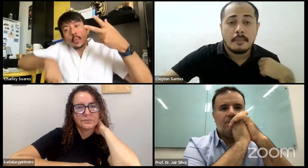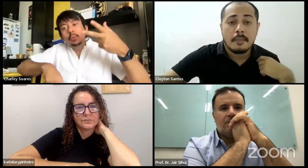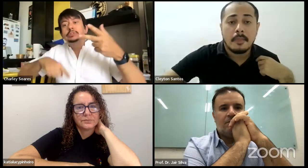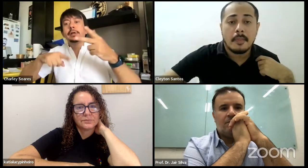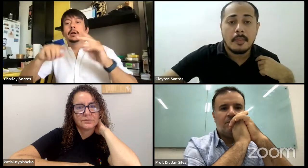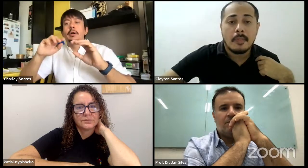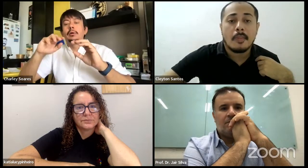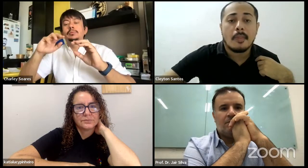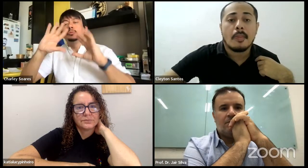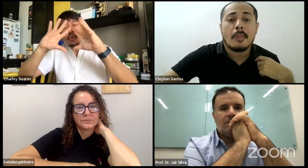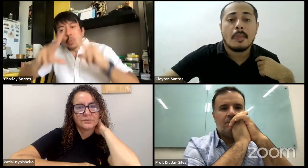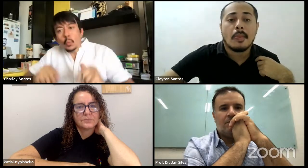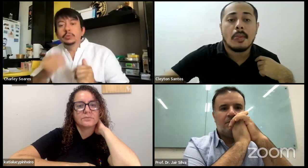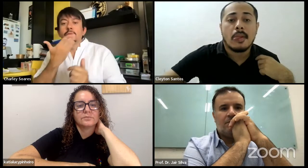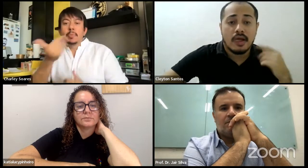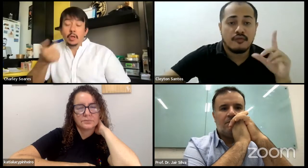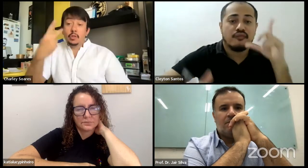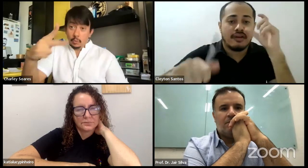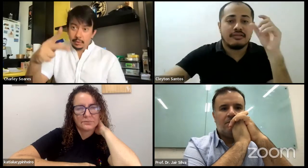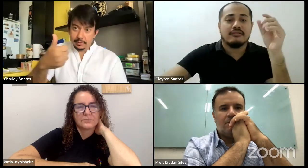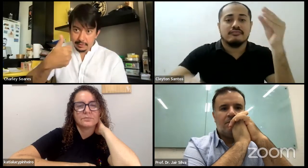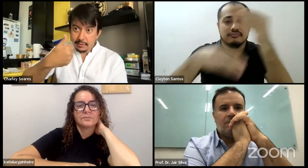certo?